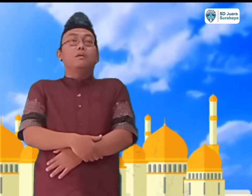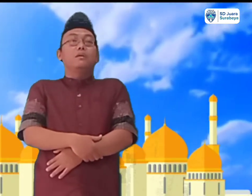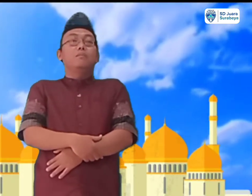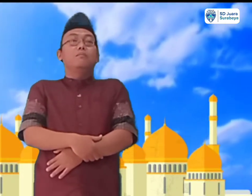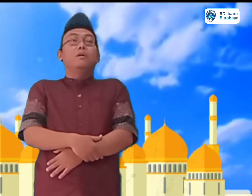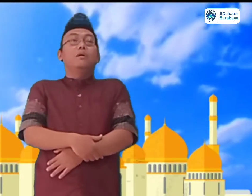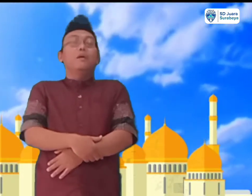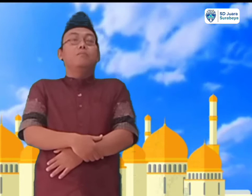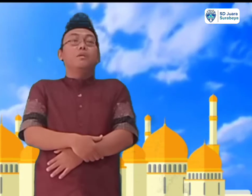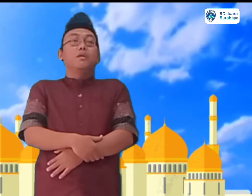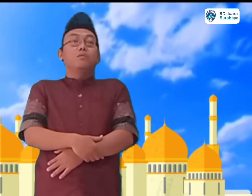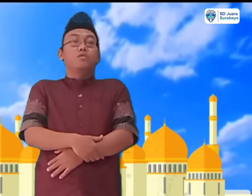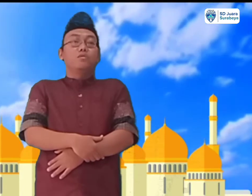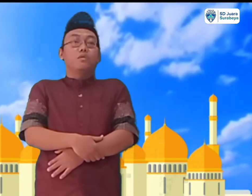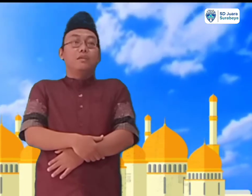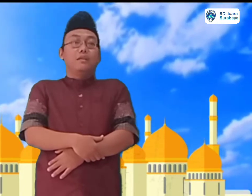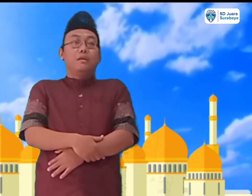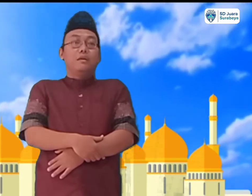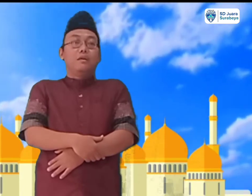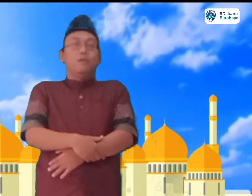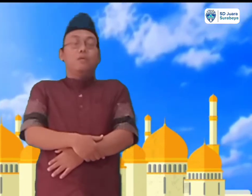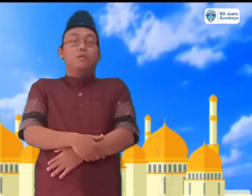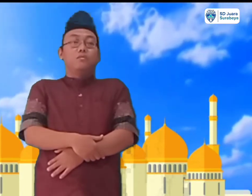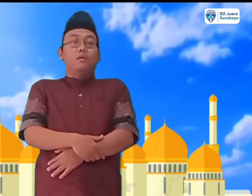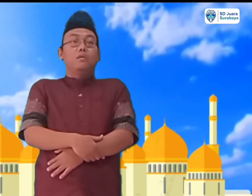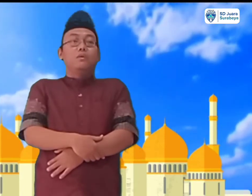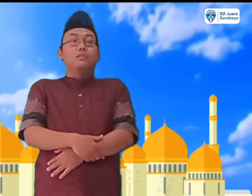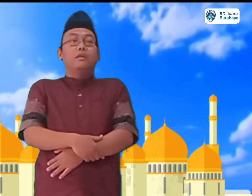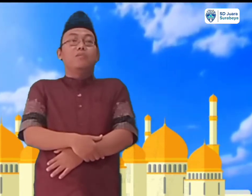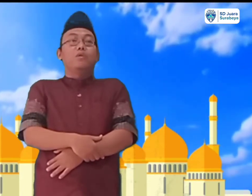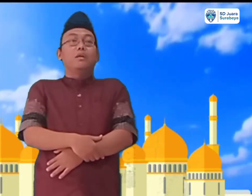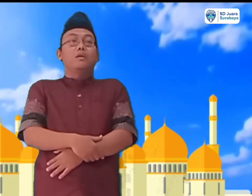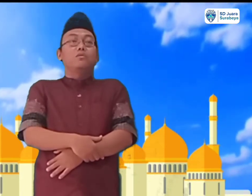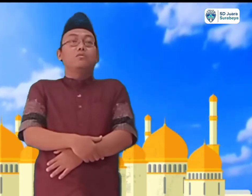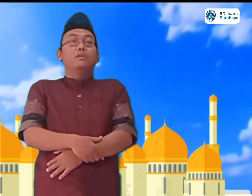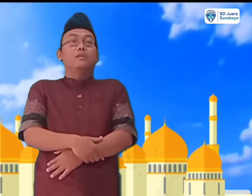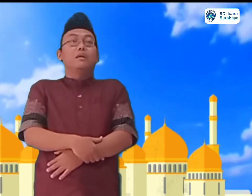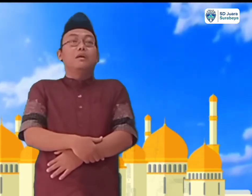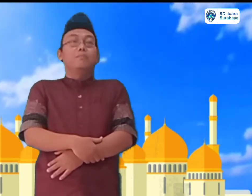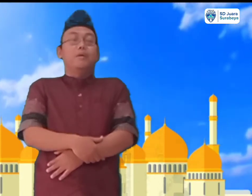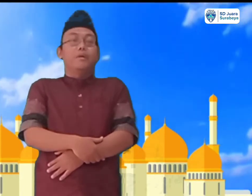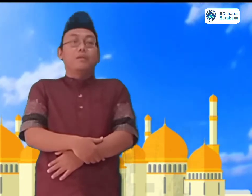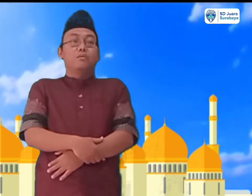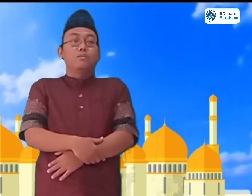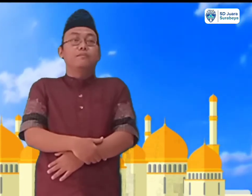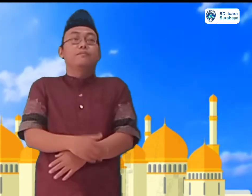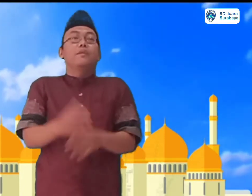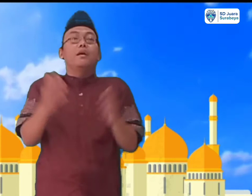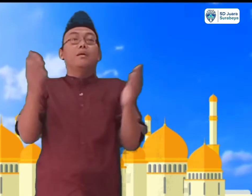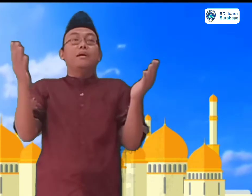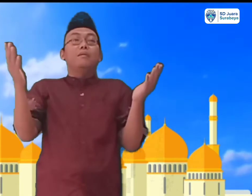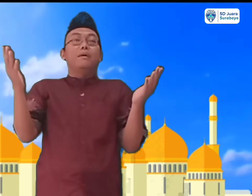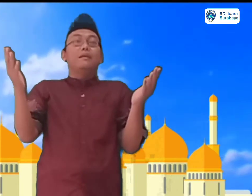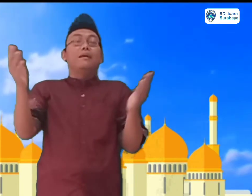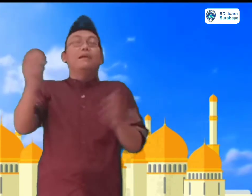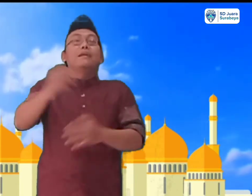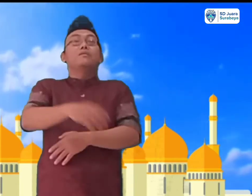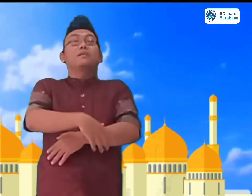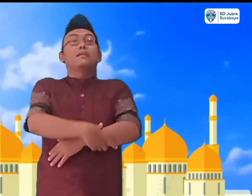Bismillahirrahmanirrahim. Hamdan wa syukran lillah. Wassalatu wassalamu ala rasulillah. Amma ba'du. Apa kabar anak-anakku